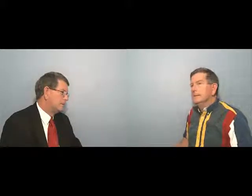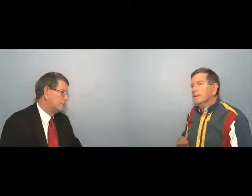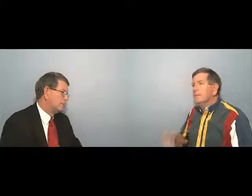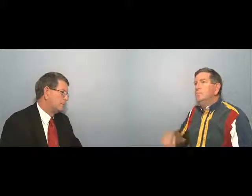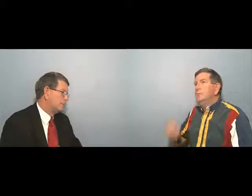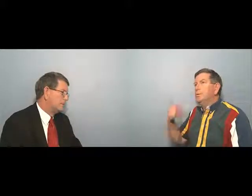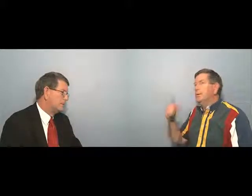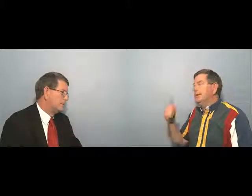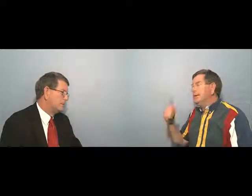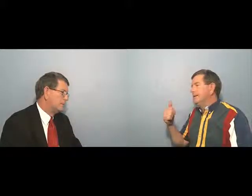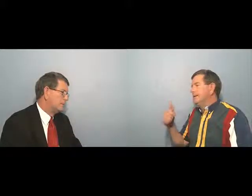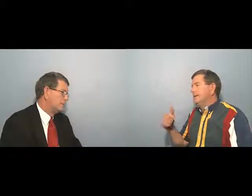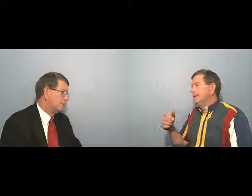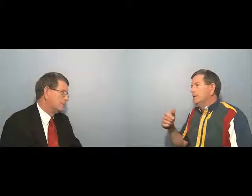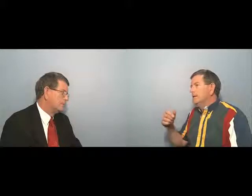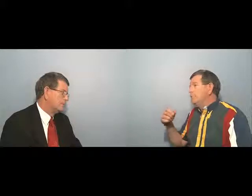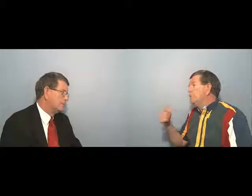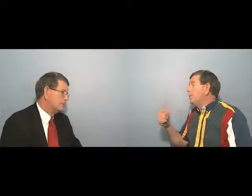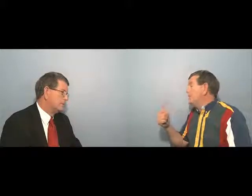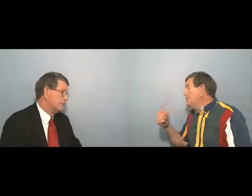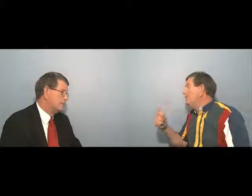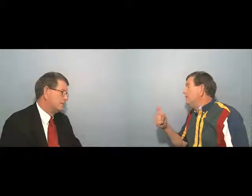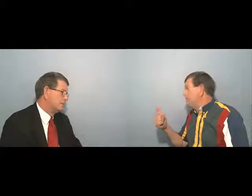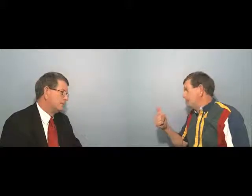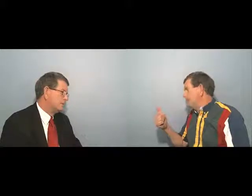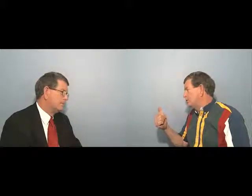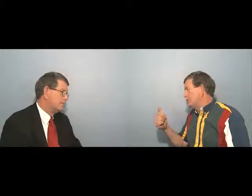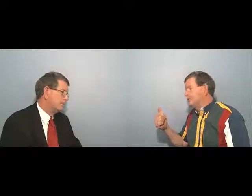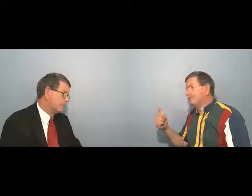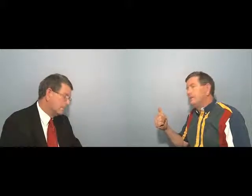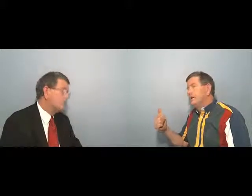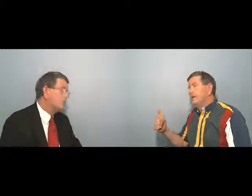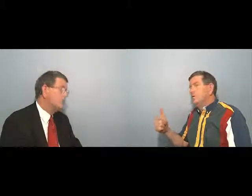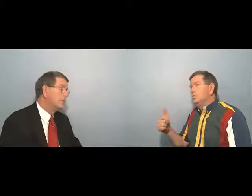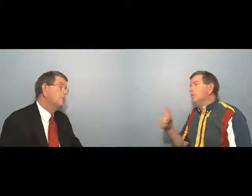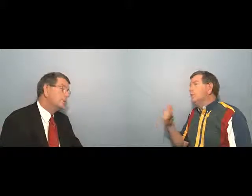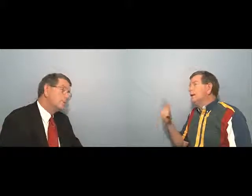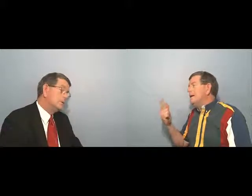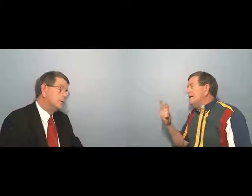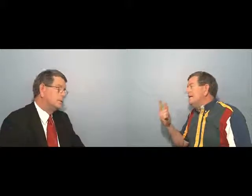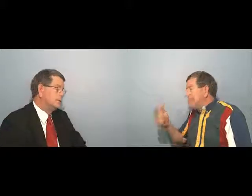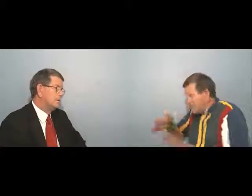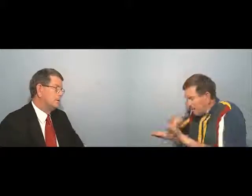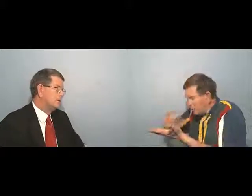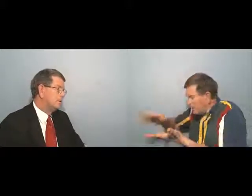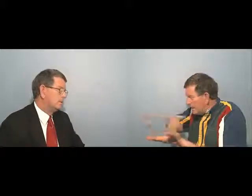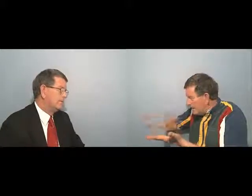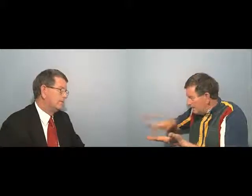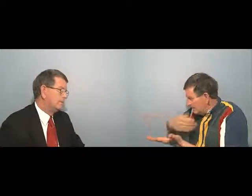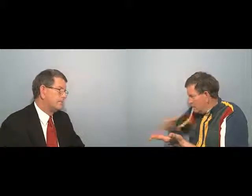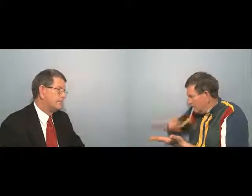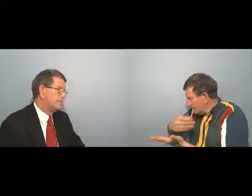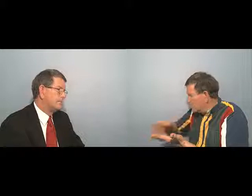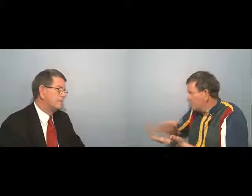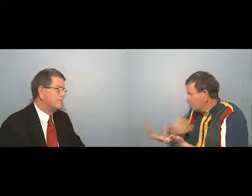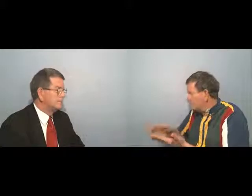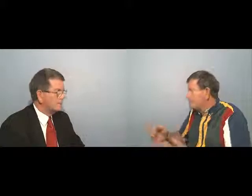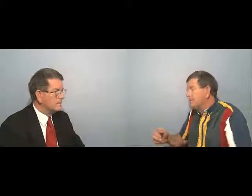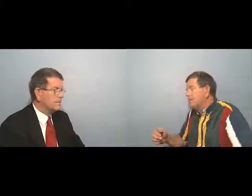tu pourrais faire le lit, déjà. Oui, oui, oui. Tu pourrais aider à nettoyer l'appartement.